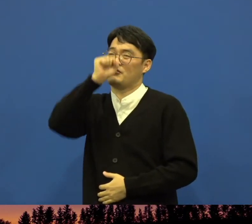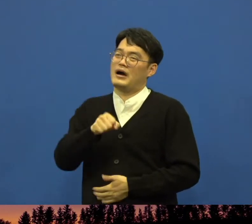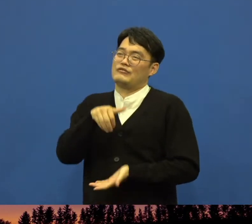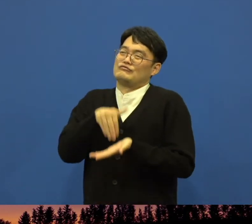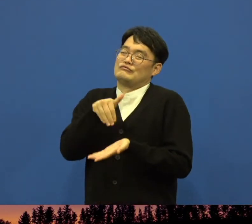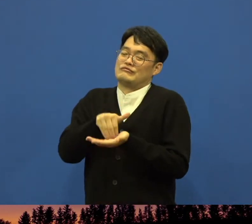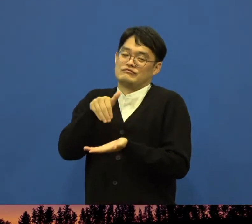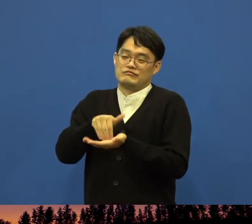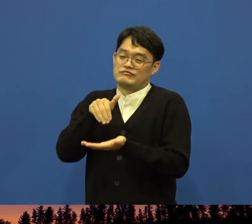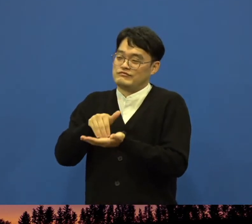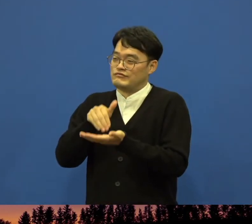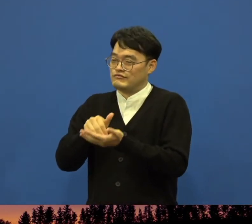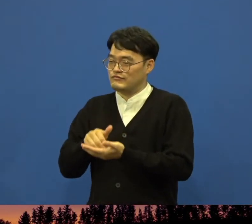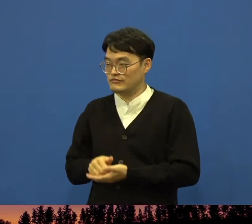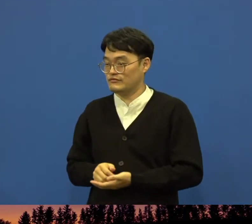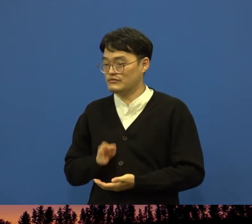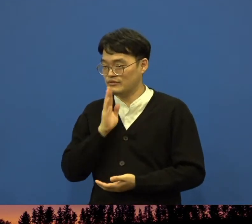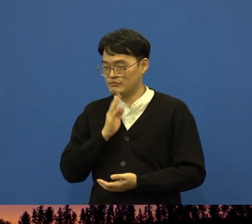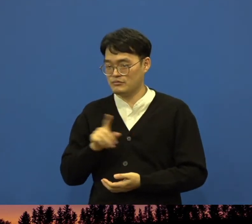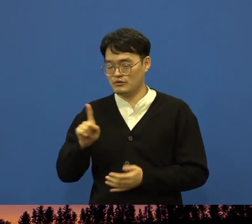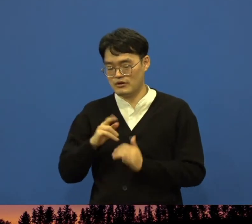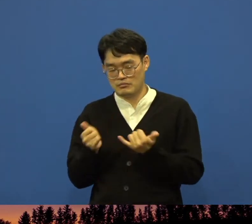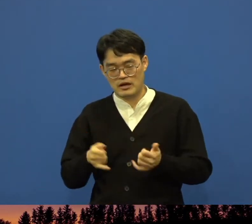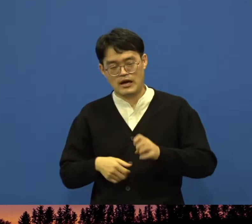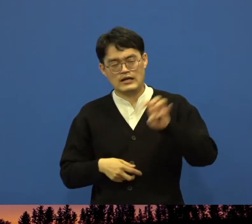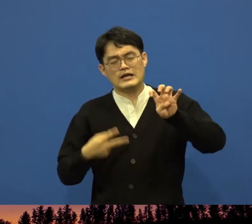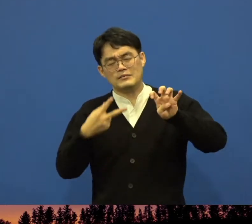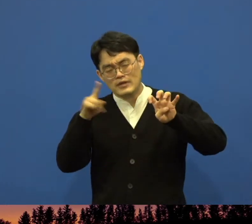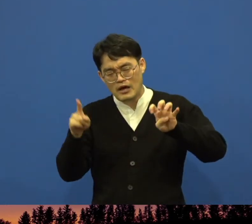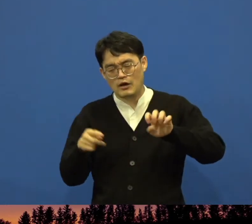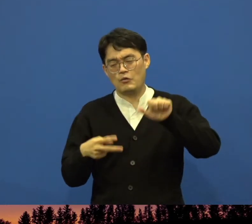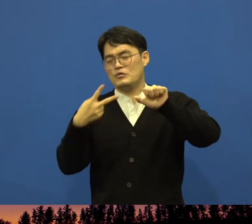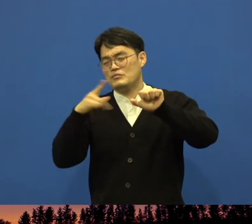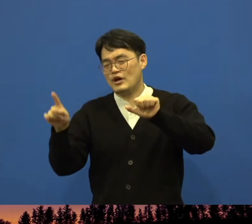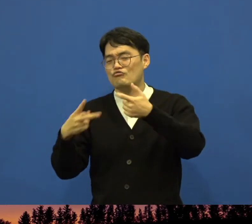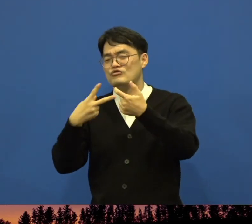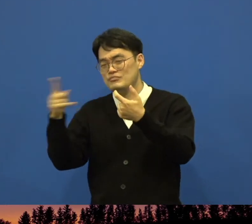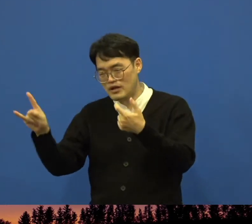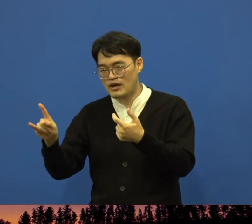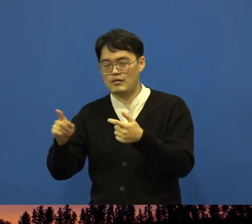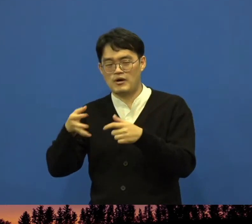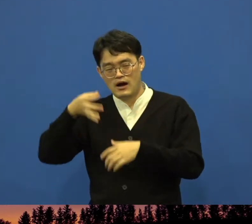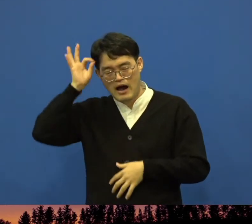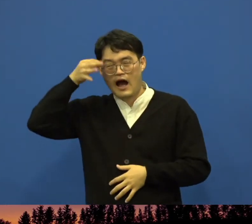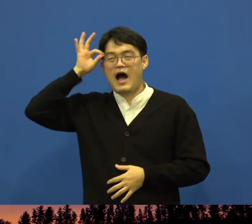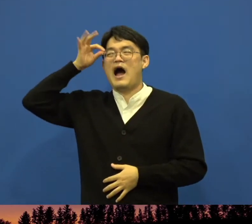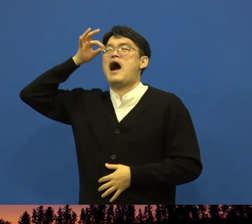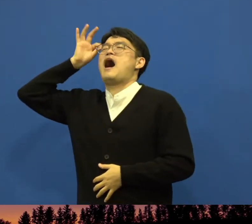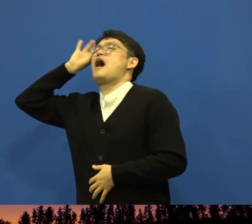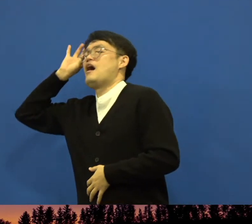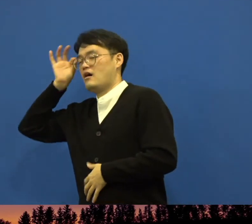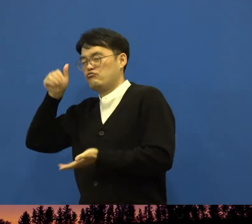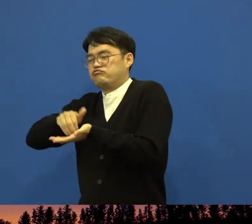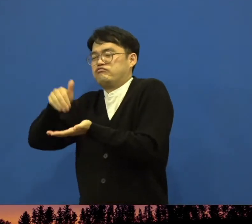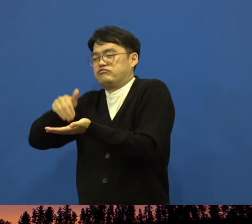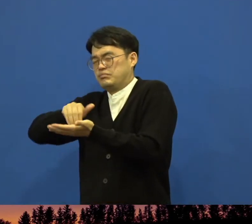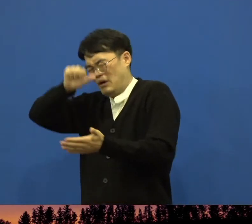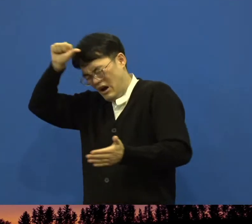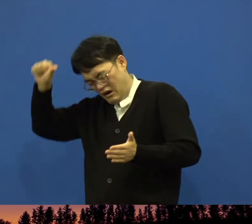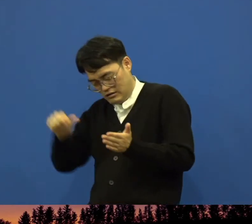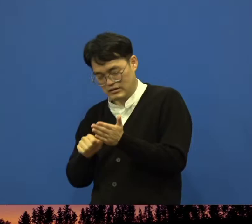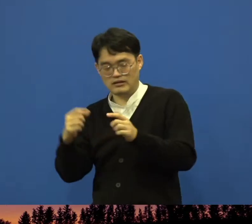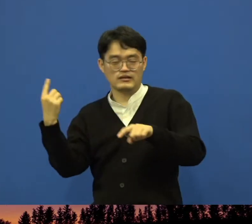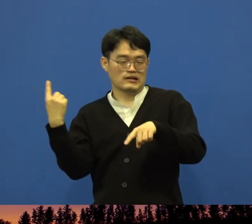늘어나는 거예요. 40대 어떤 분은 60대에 깨달았다. 60대 그런 분들 많이 만납니다. 60대면은 여러분